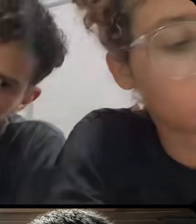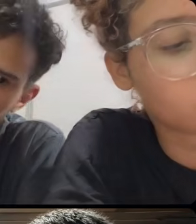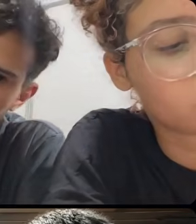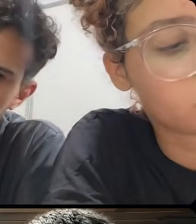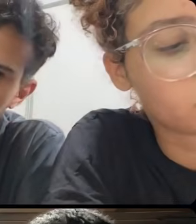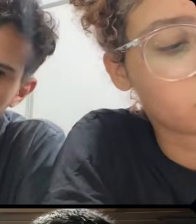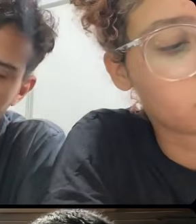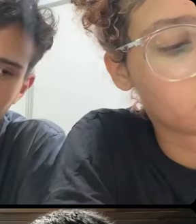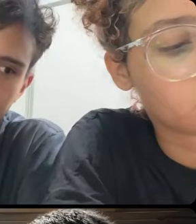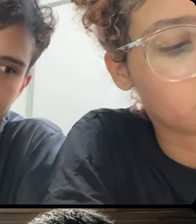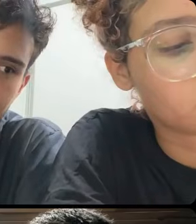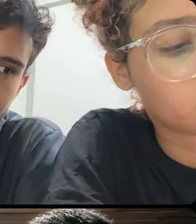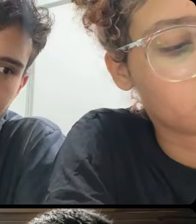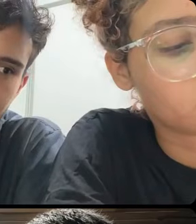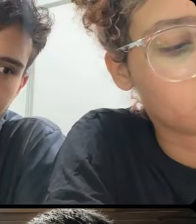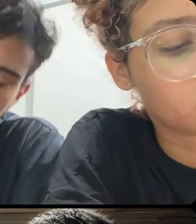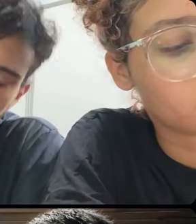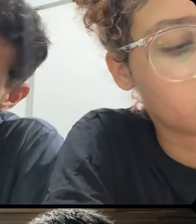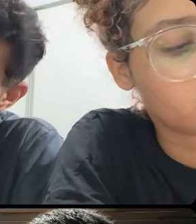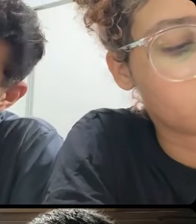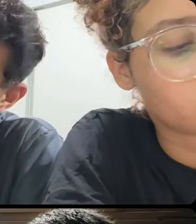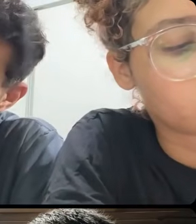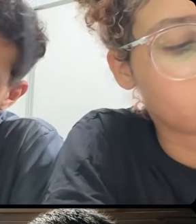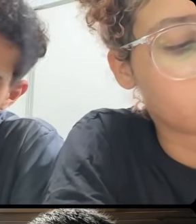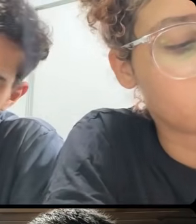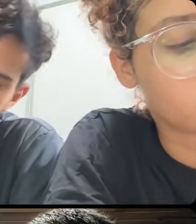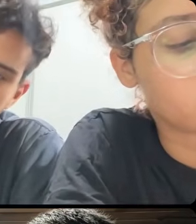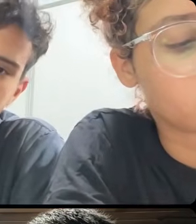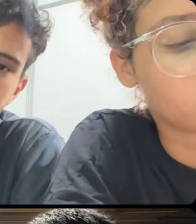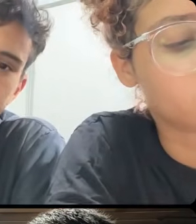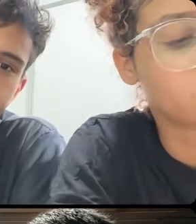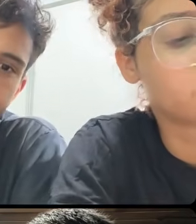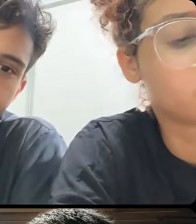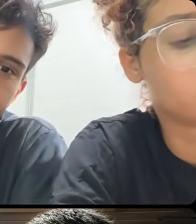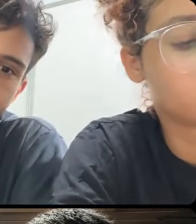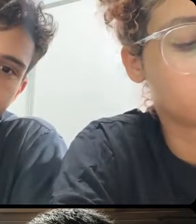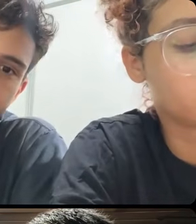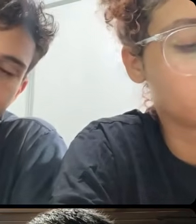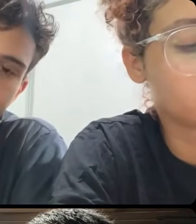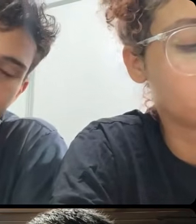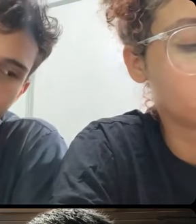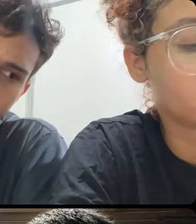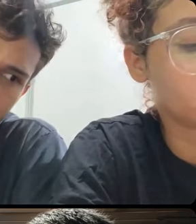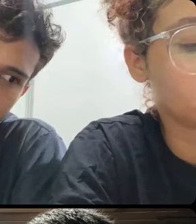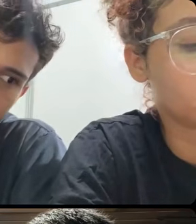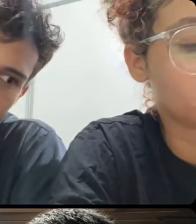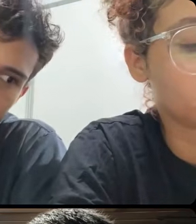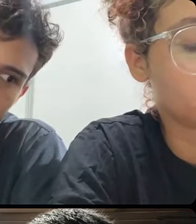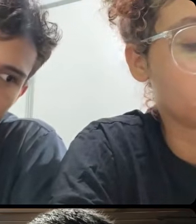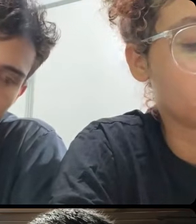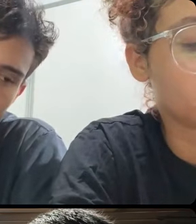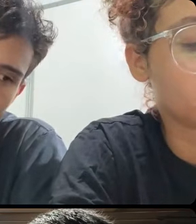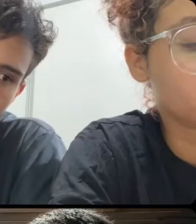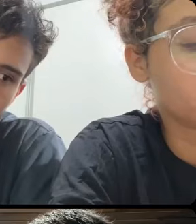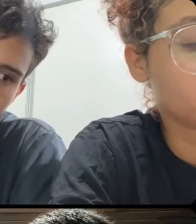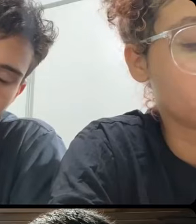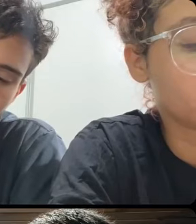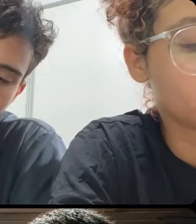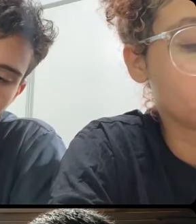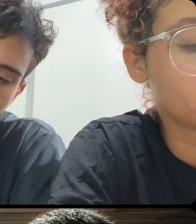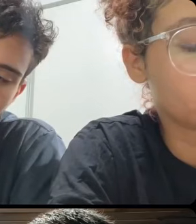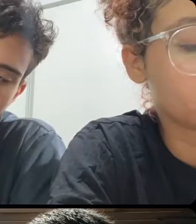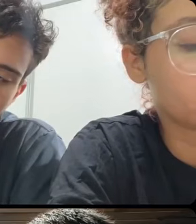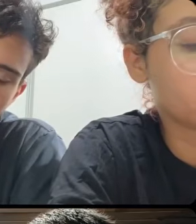aí peguei o número dela e tudo mais. A gente começou a conversar e então a gente se conheceu